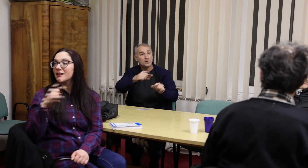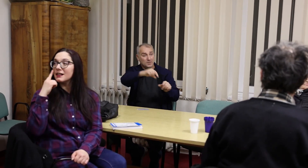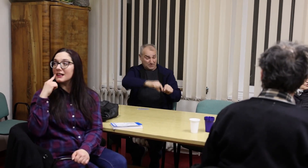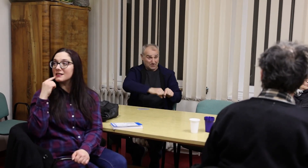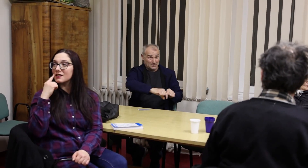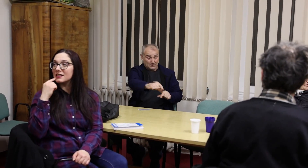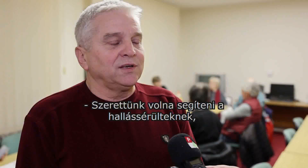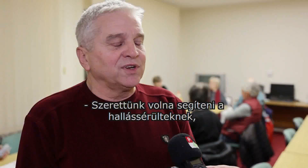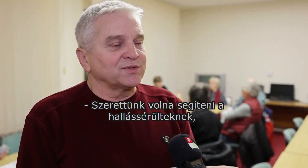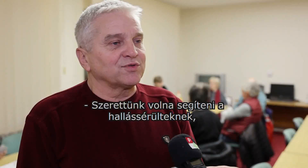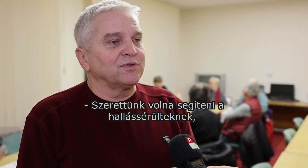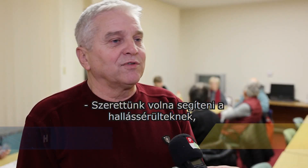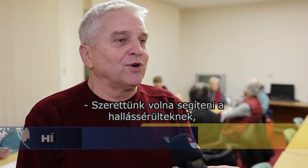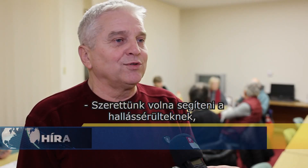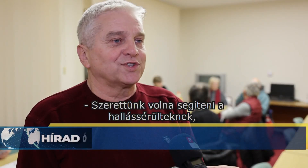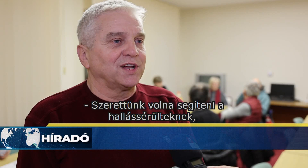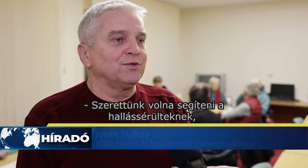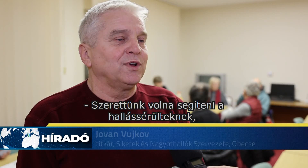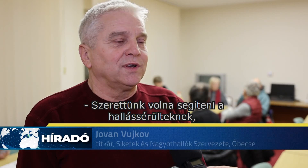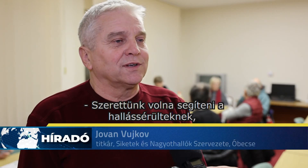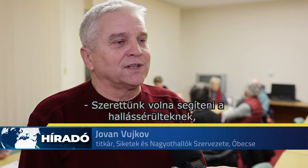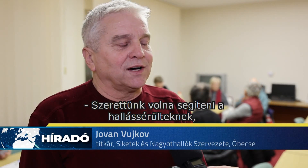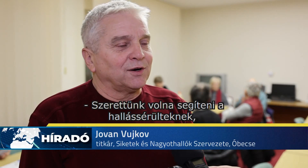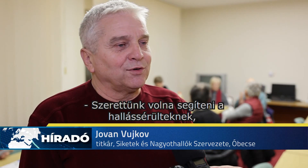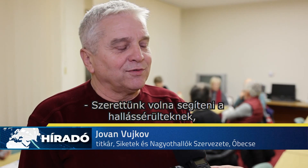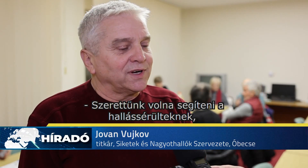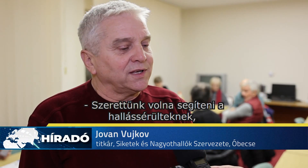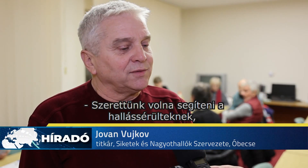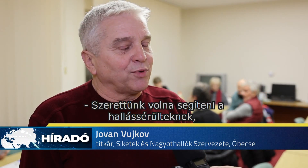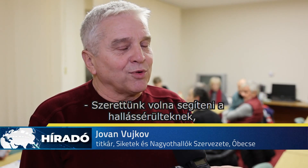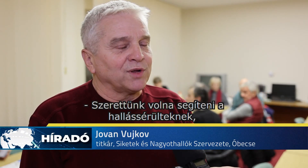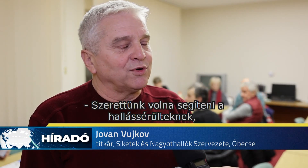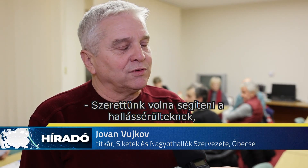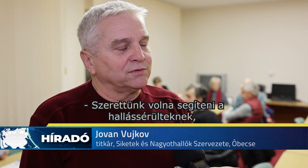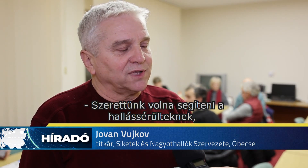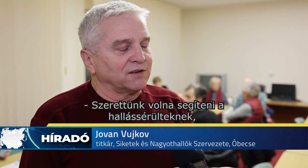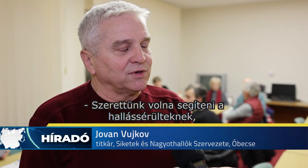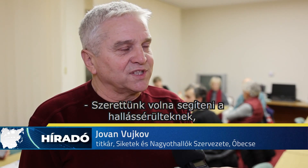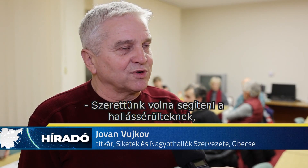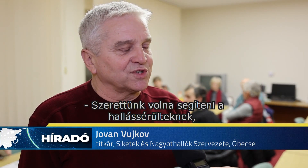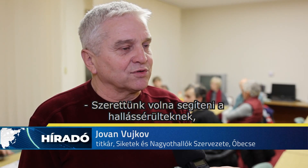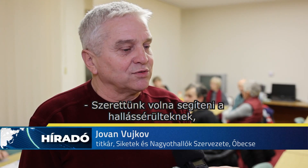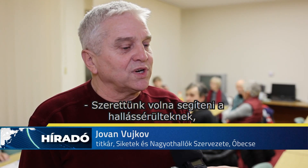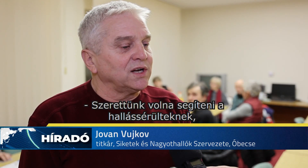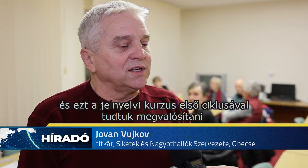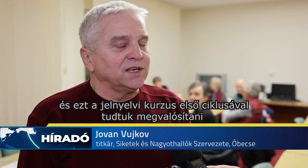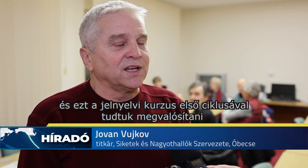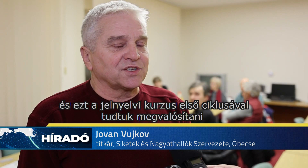óbecsei imali smo volju i želju da ovaj pomognemo naravno licima oštećenog sluha in naša